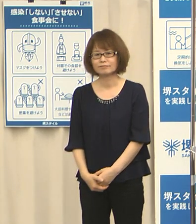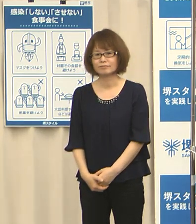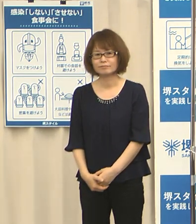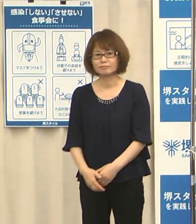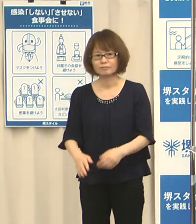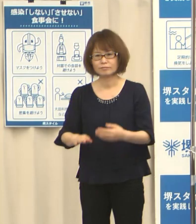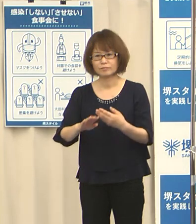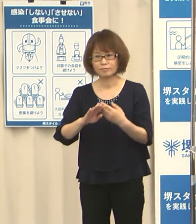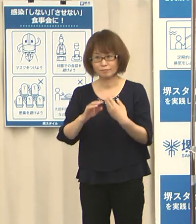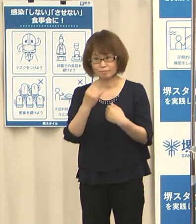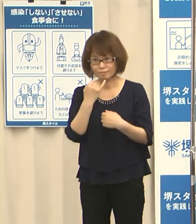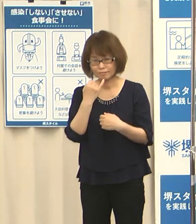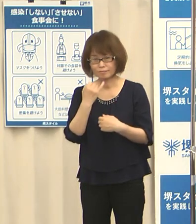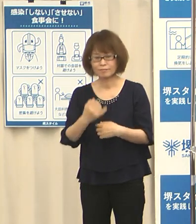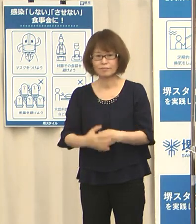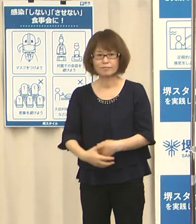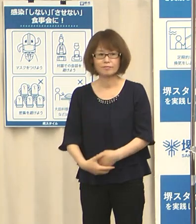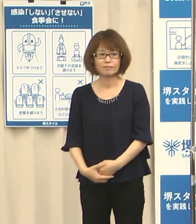他よろしいでしょうか。